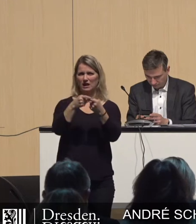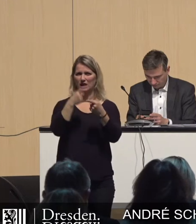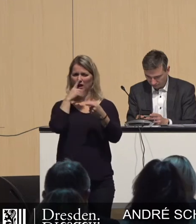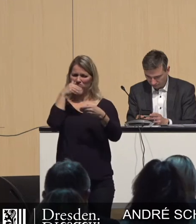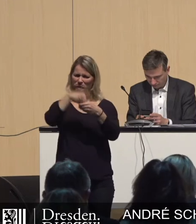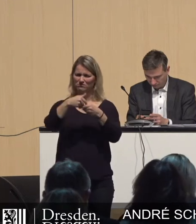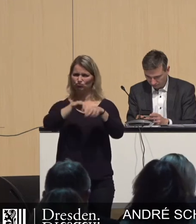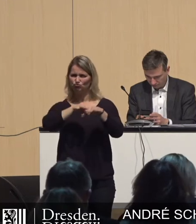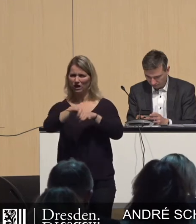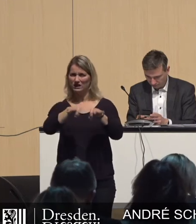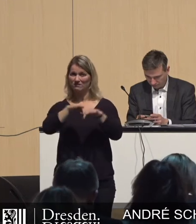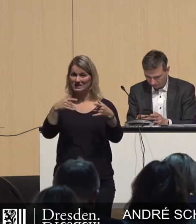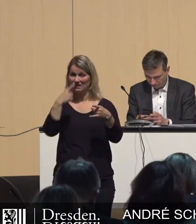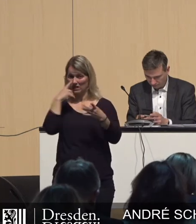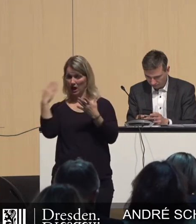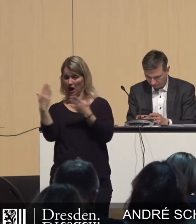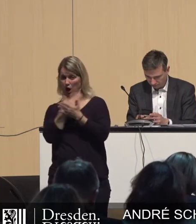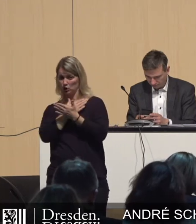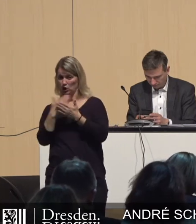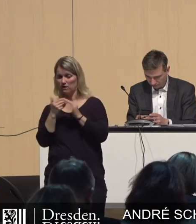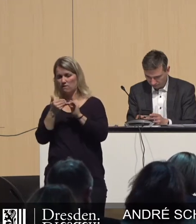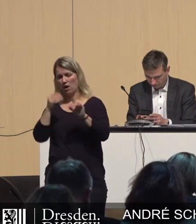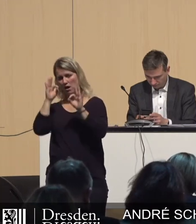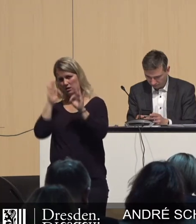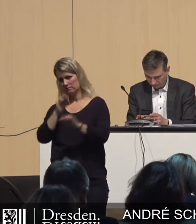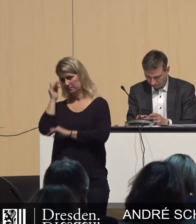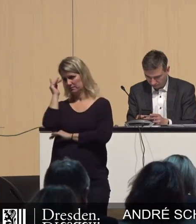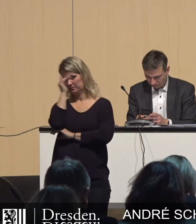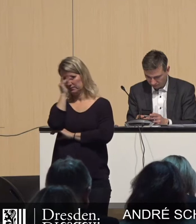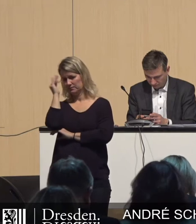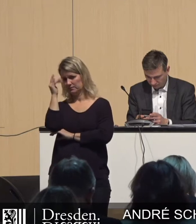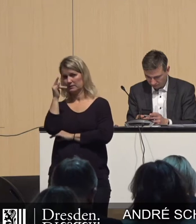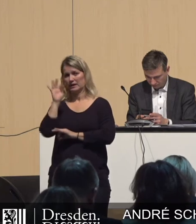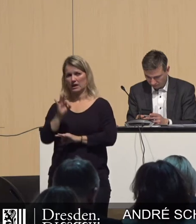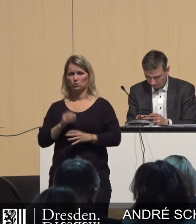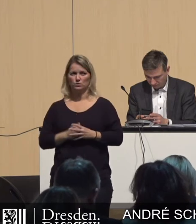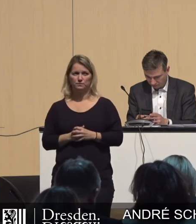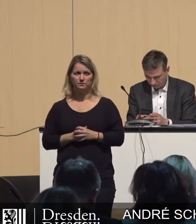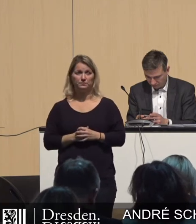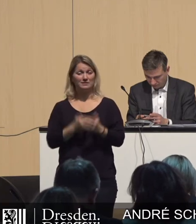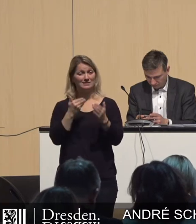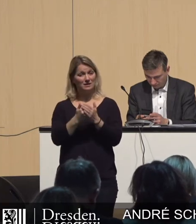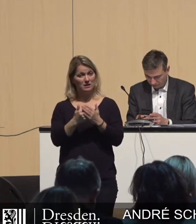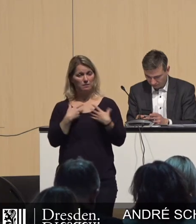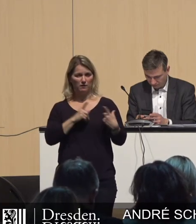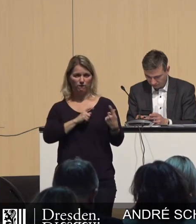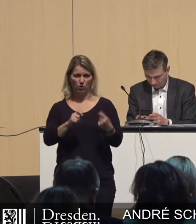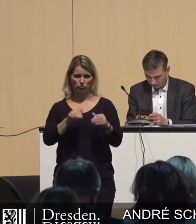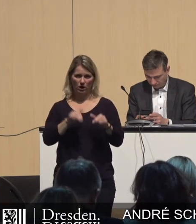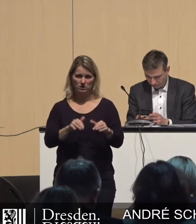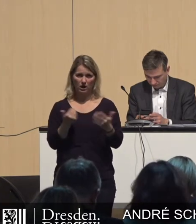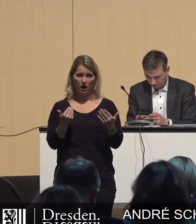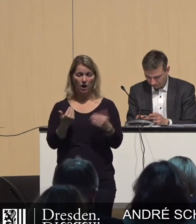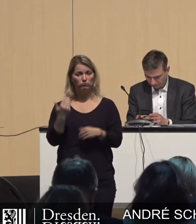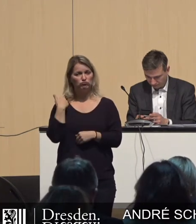Bedacht und Sorgfalt vorzubereiten. Und deshalb schlagen wir auch vor, unter Beachtung des